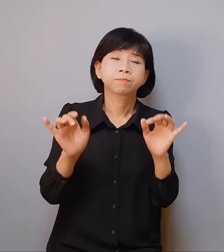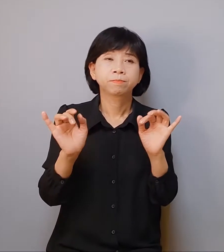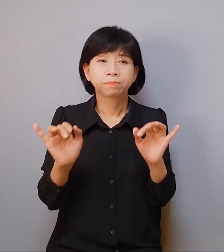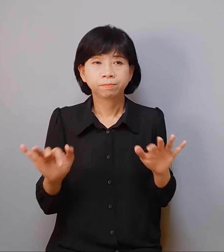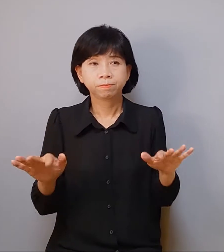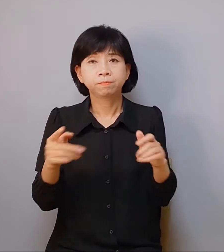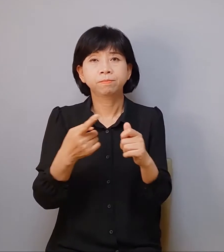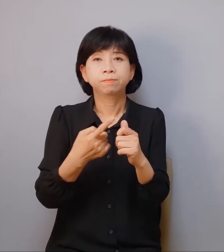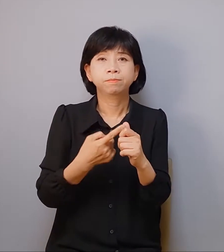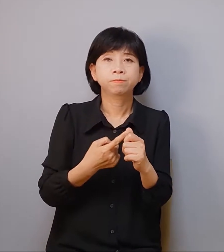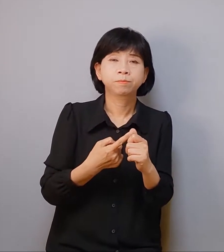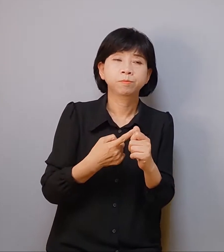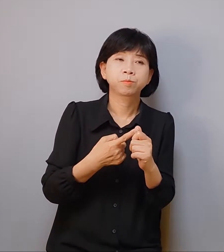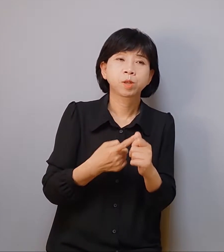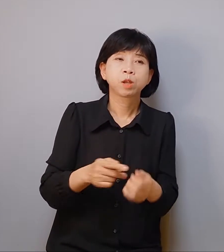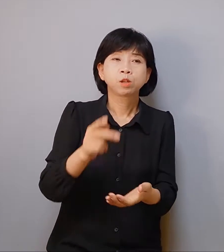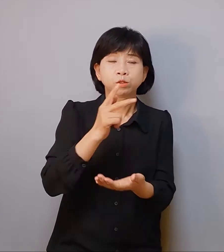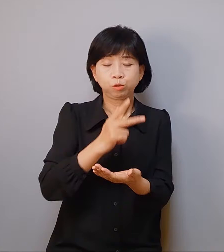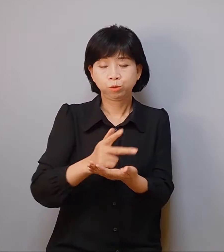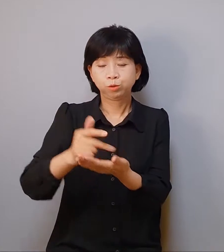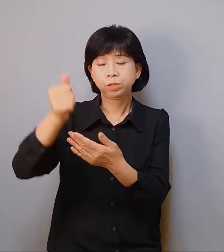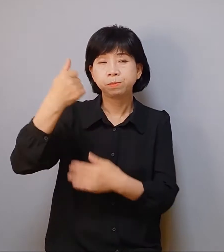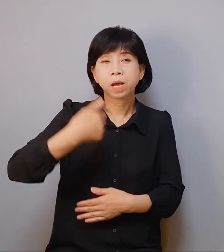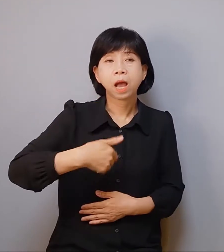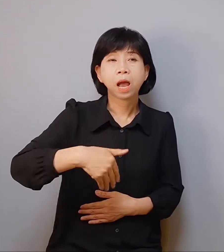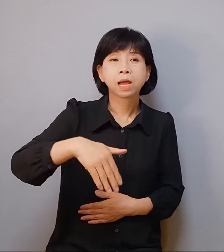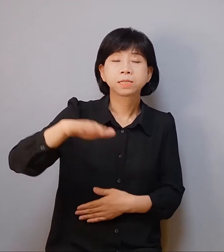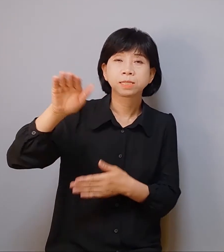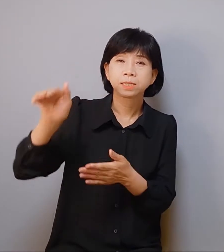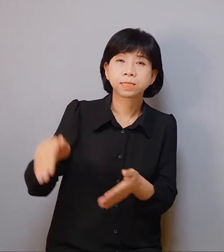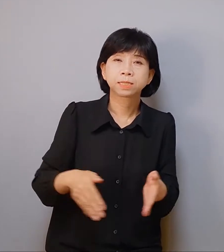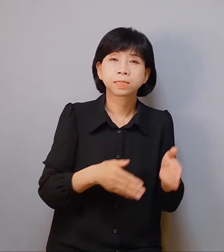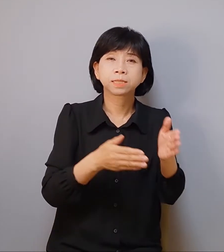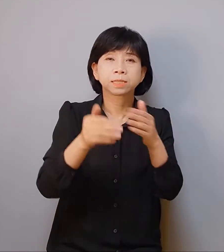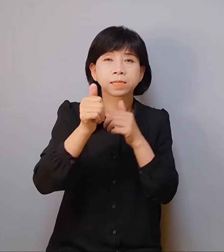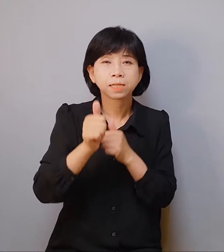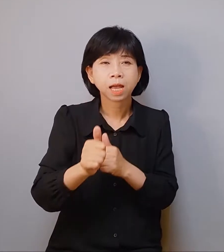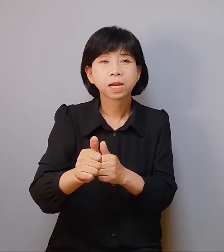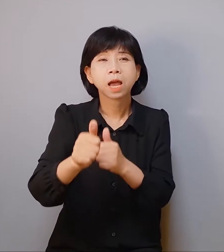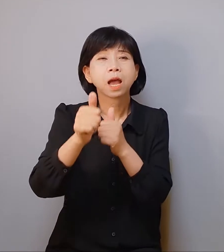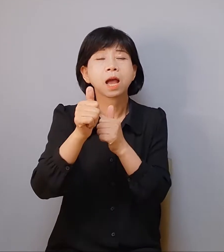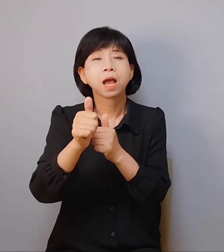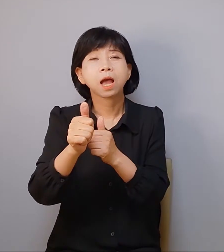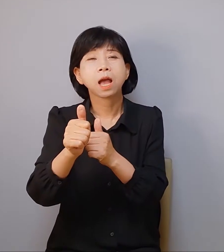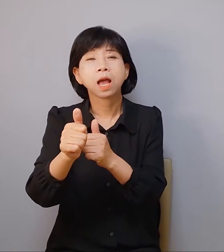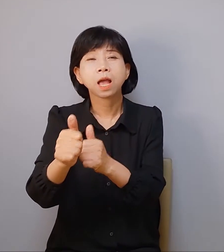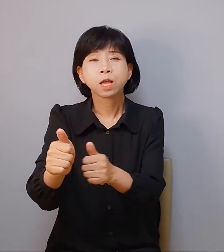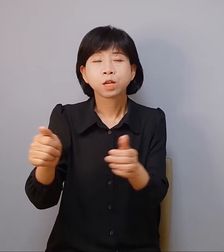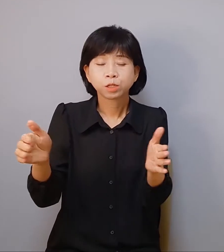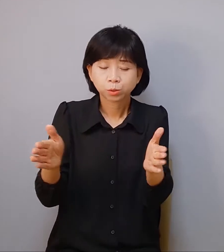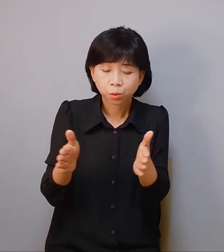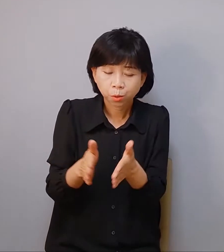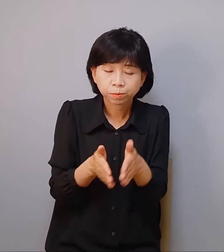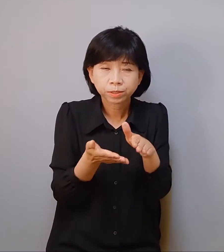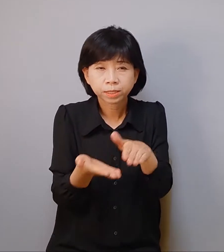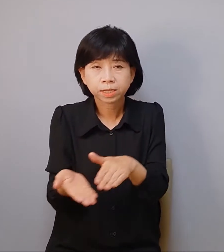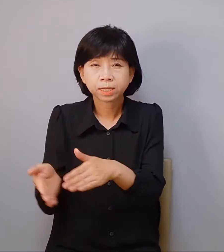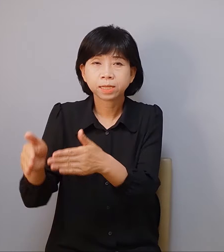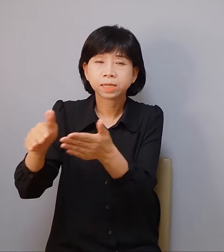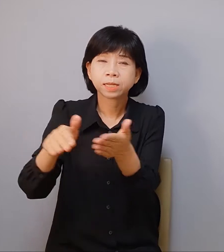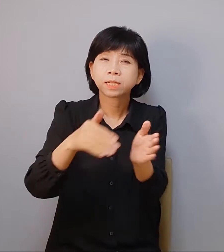주님 가신 길을 따라 주님 가신 길을 따라